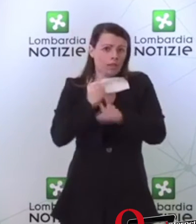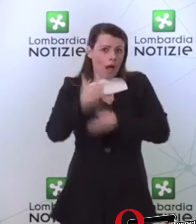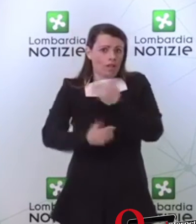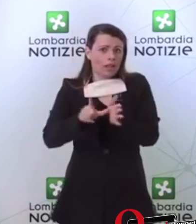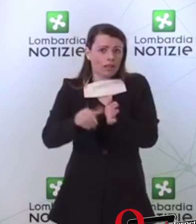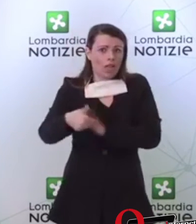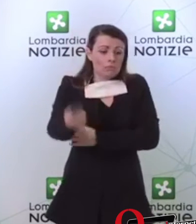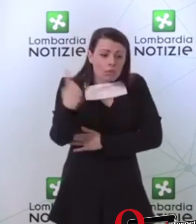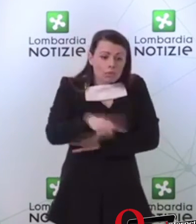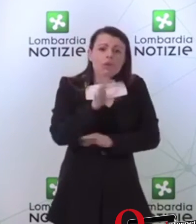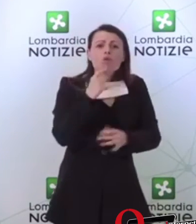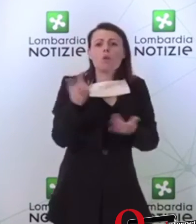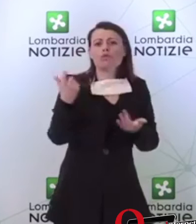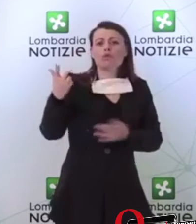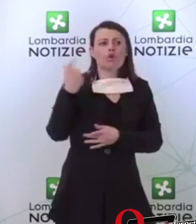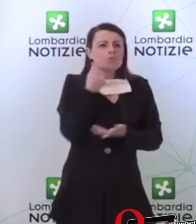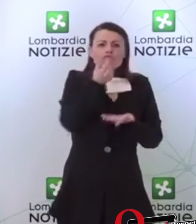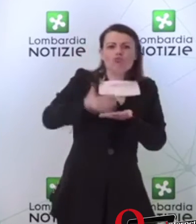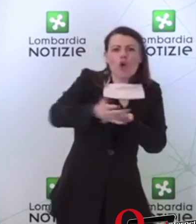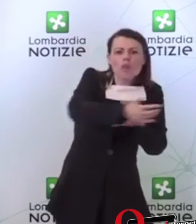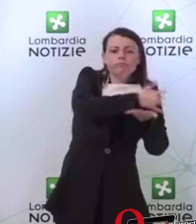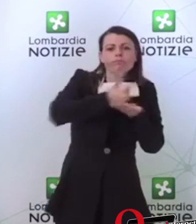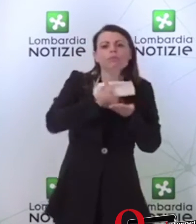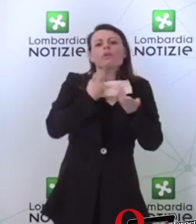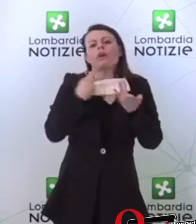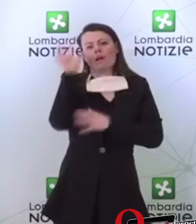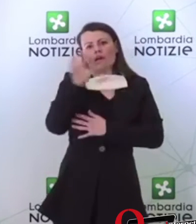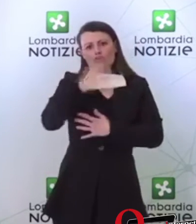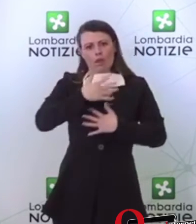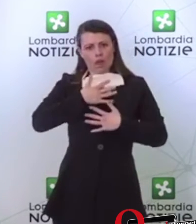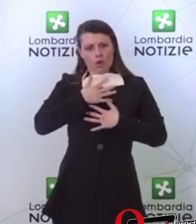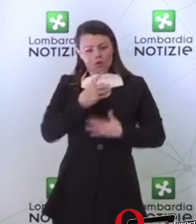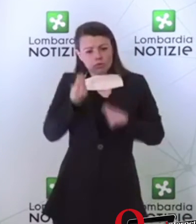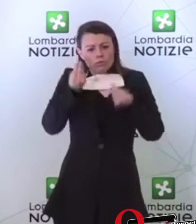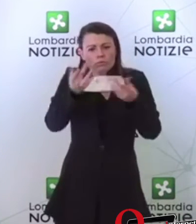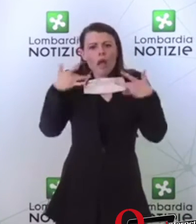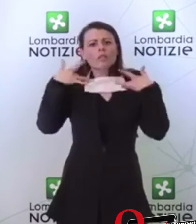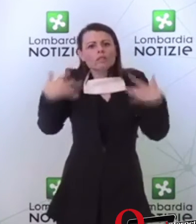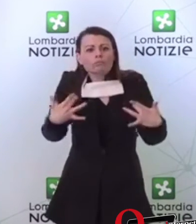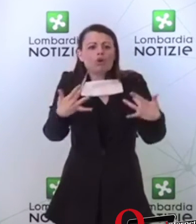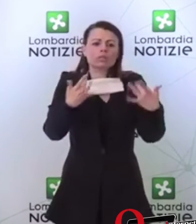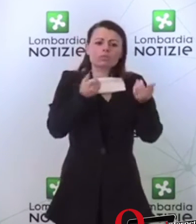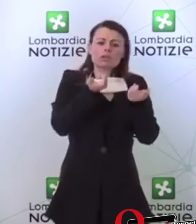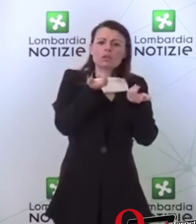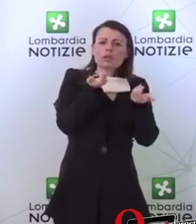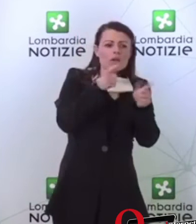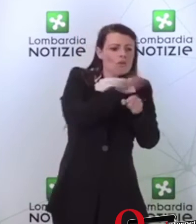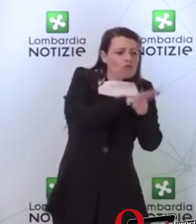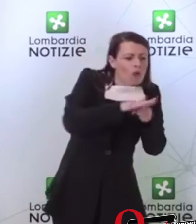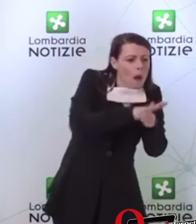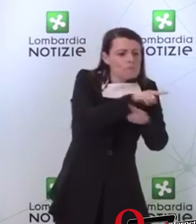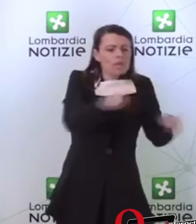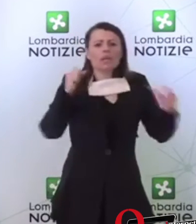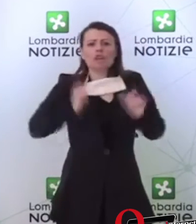fondi regionali che mettiamo a disposizione per quella categoria di famiglie e